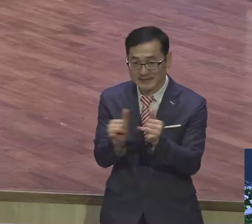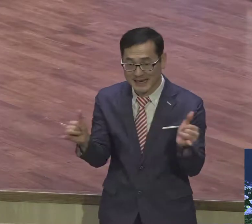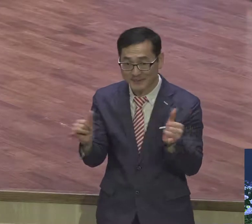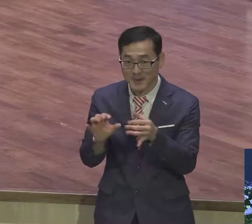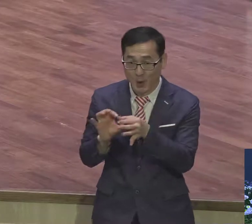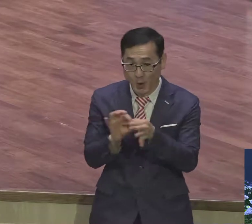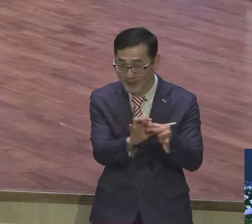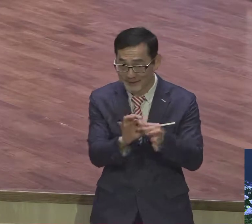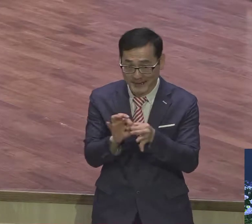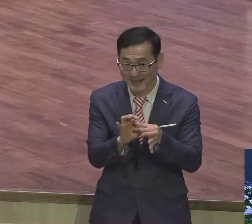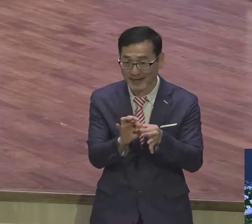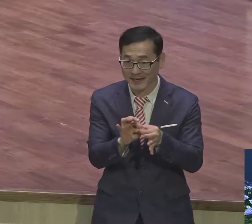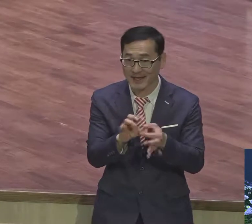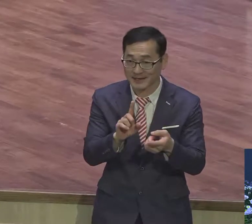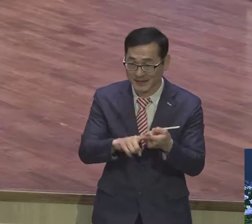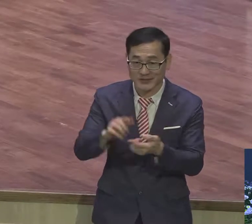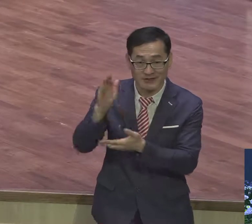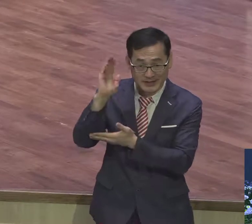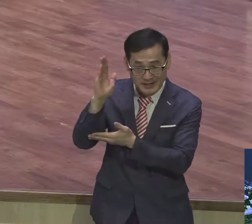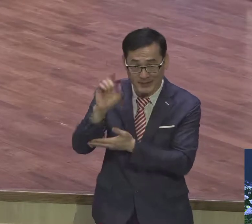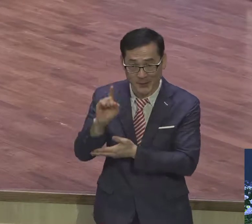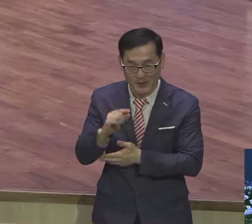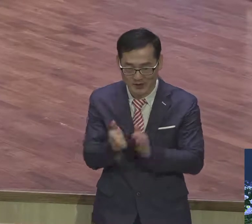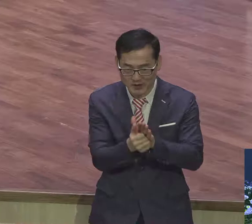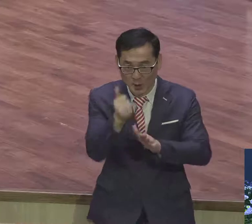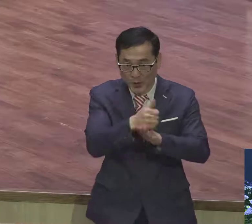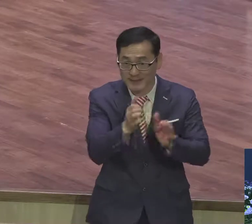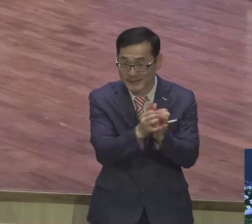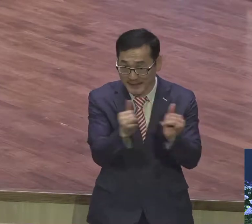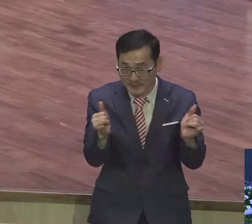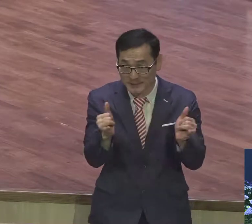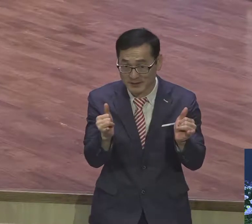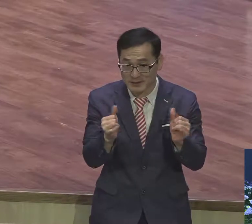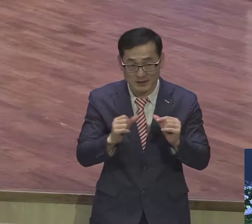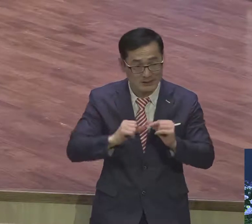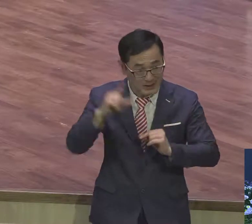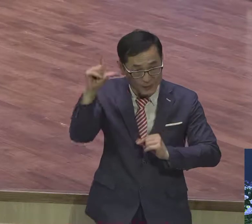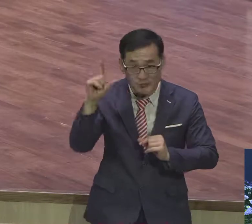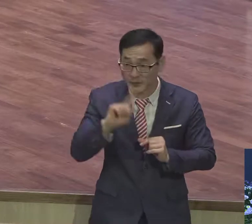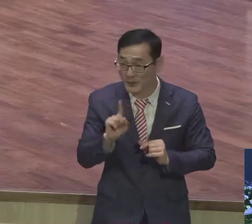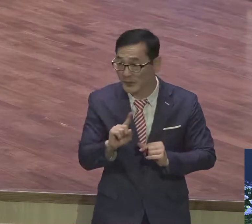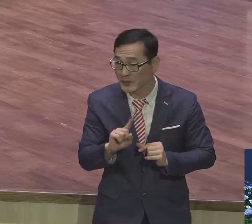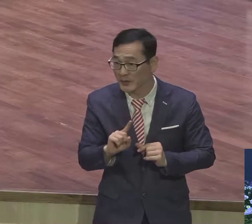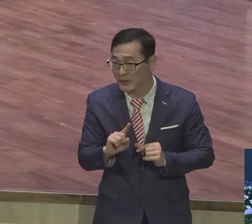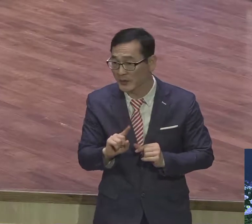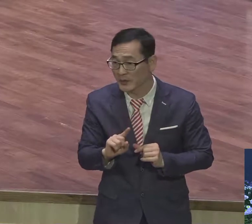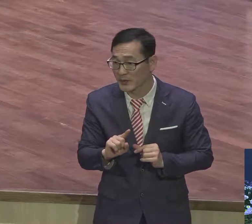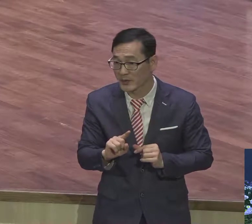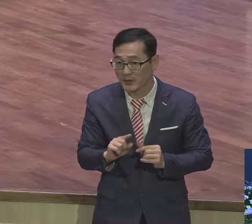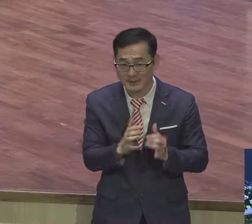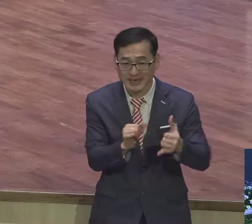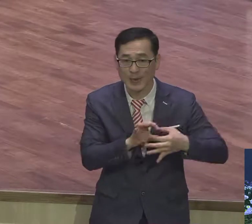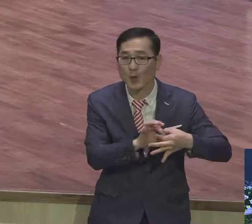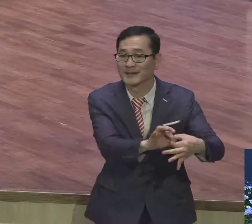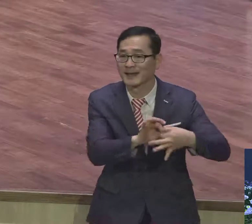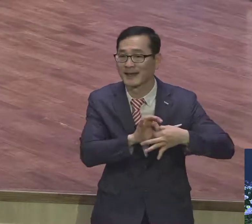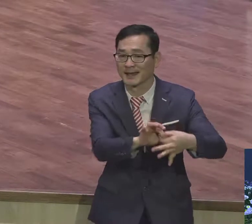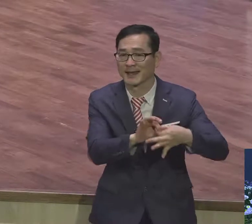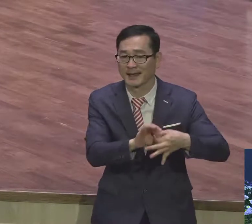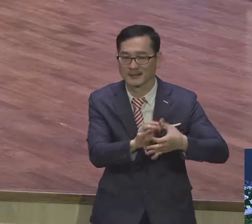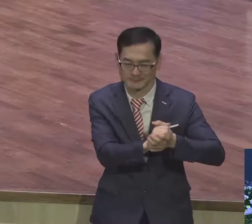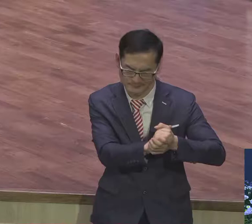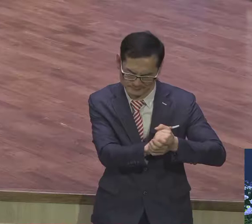주위에서요 성공한 사람들을 보면요 성공한 사람들을 보통 보면요 인간관계에서